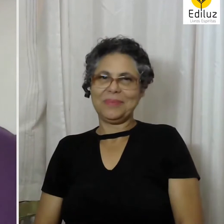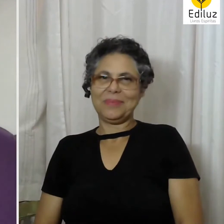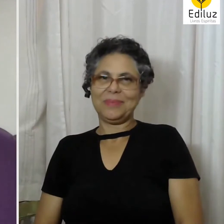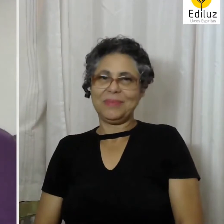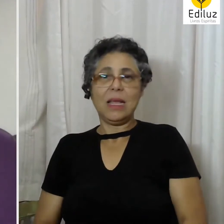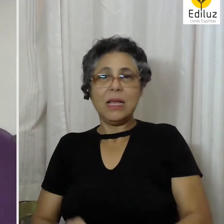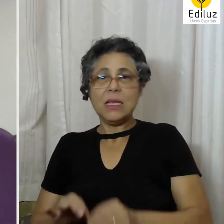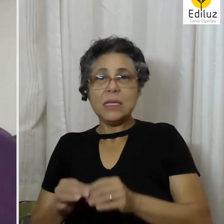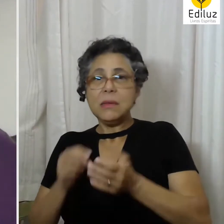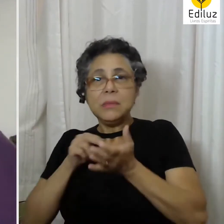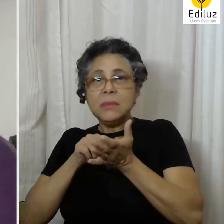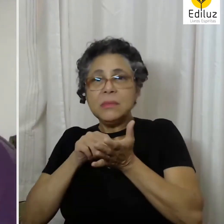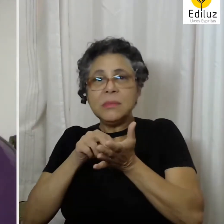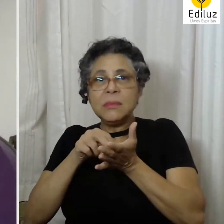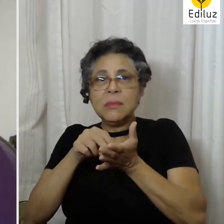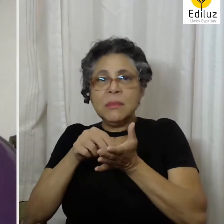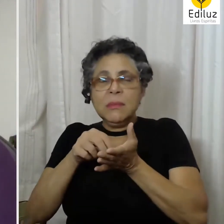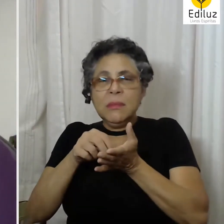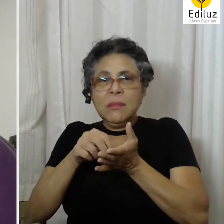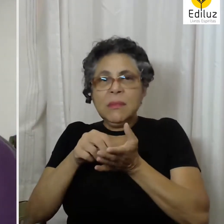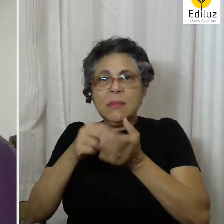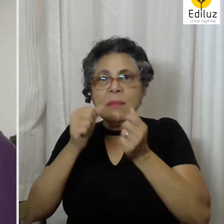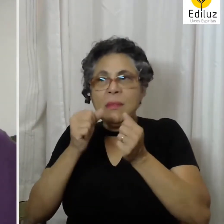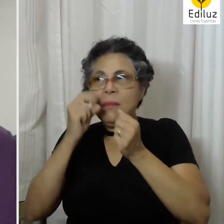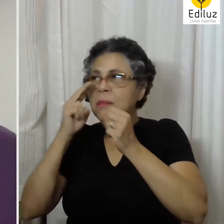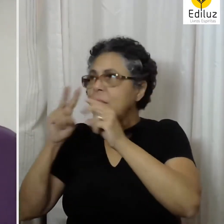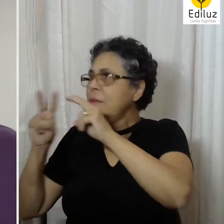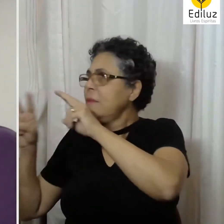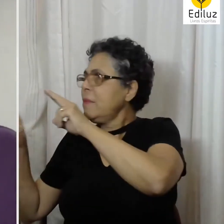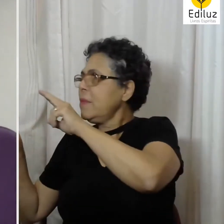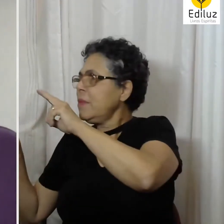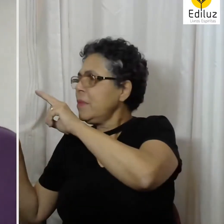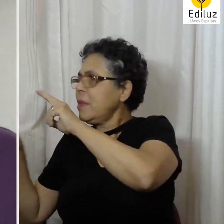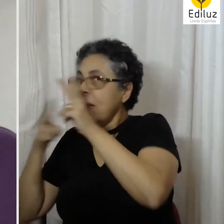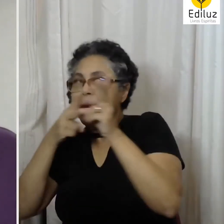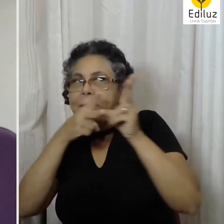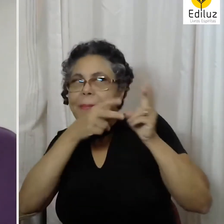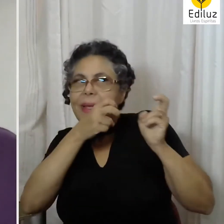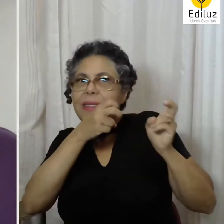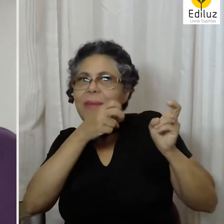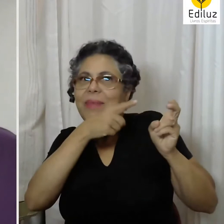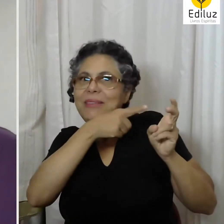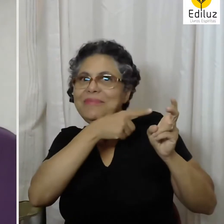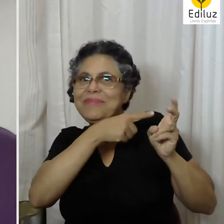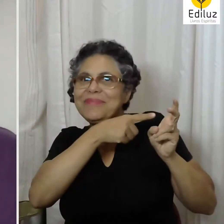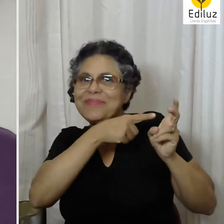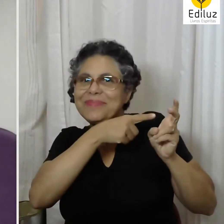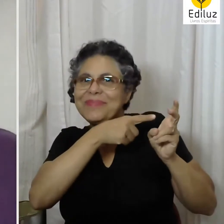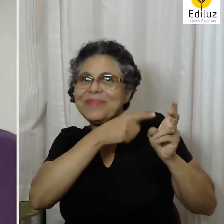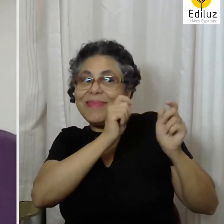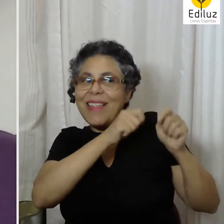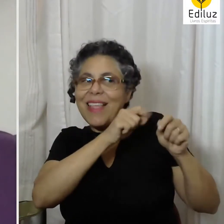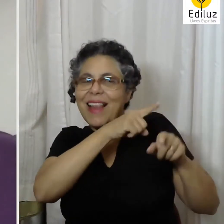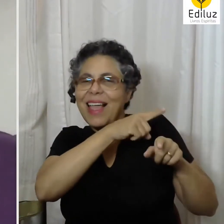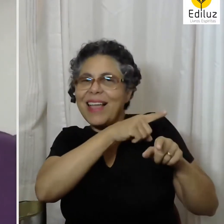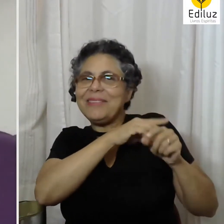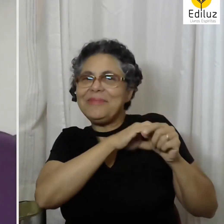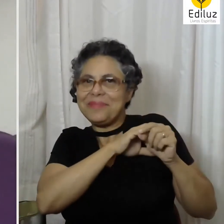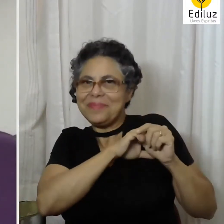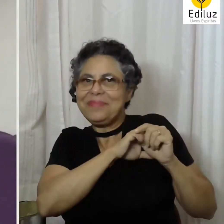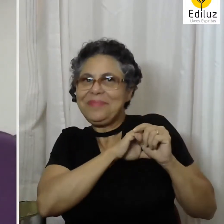simplesmente caminho. E posso estar olhando à esquerda e perceber e sentir uma necessidade à minha direita.